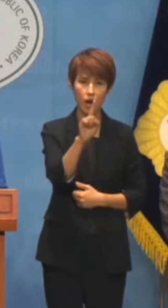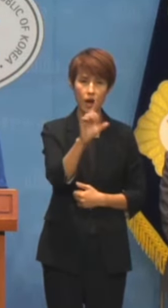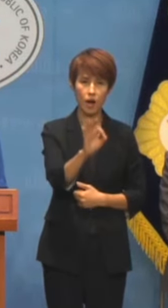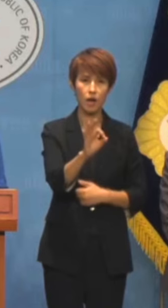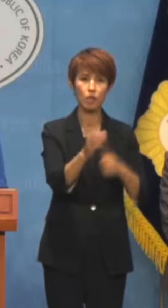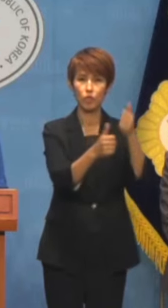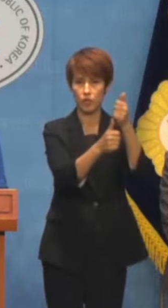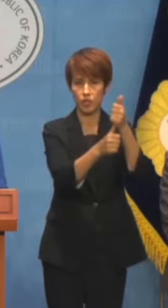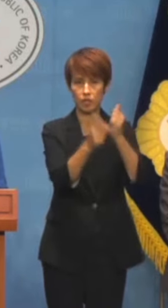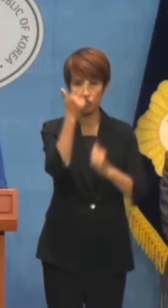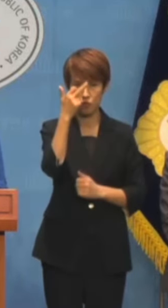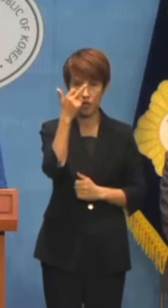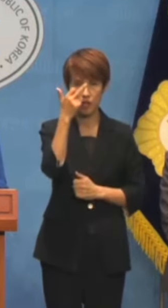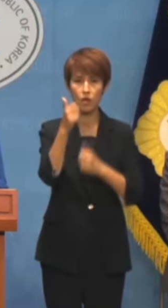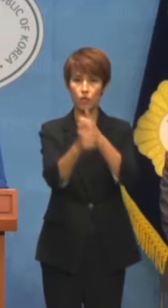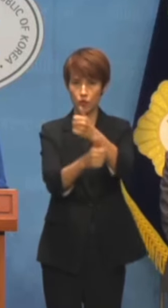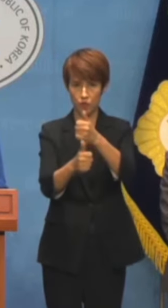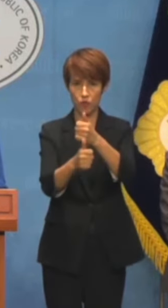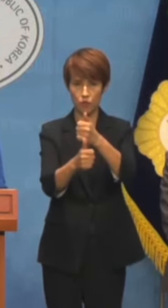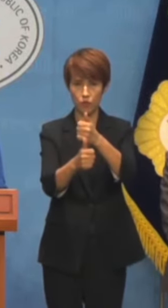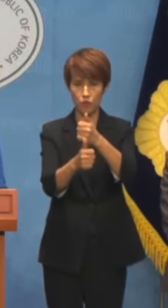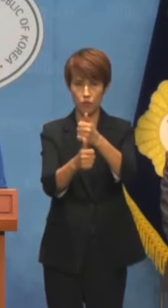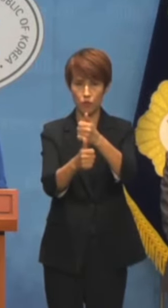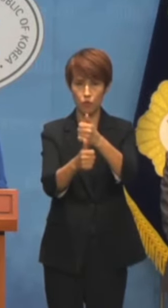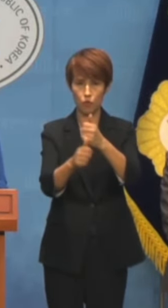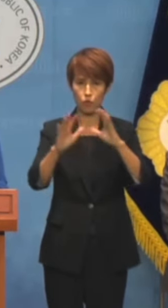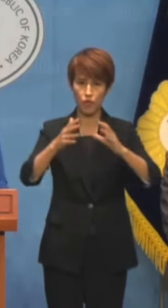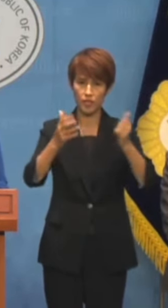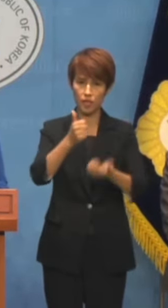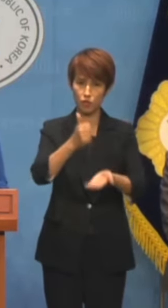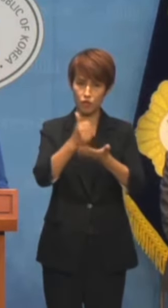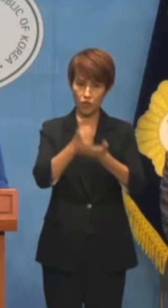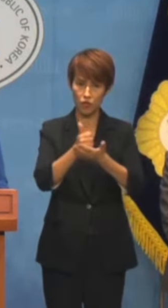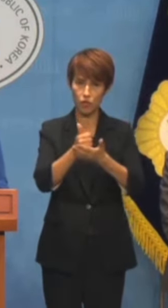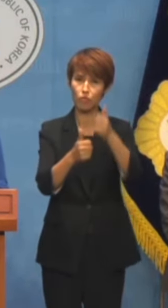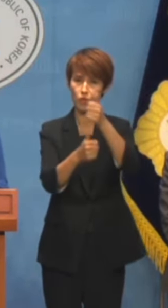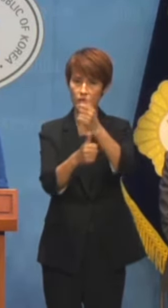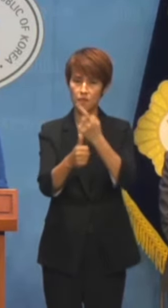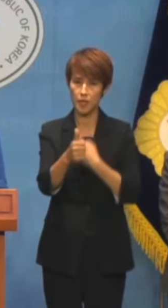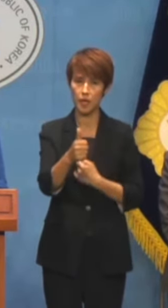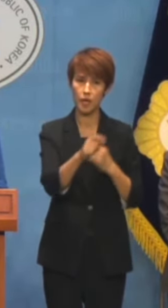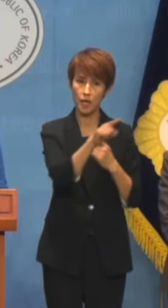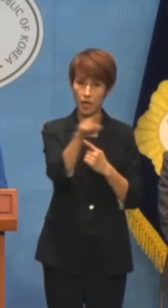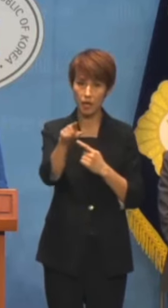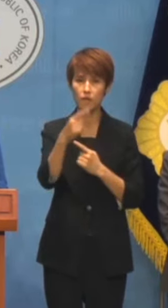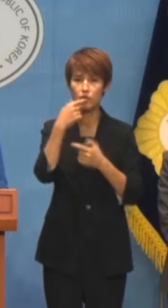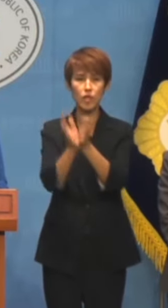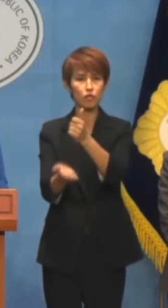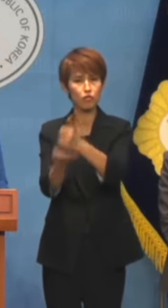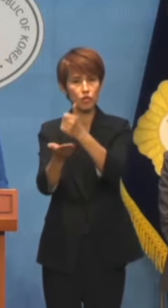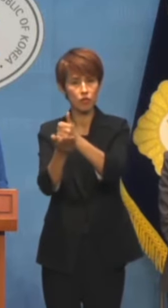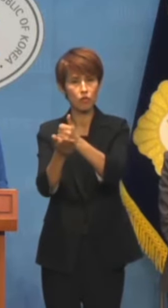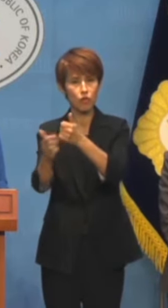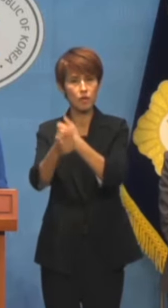그리고 최선영 위원 한 분은 국회의장 추천목 부위원장이었고 한 분은 민주당